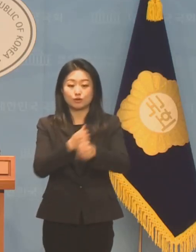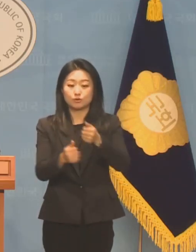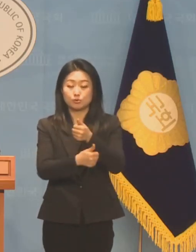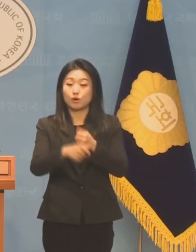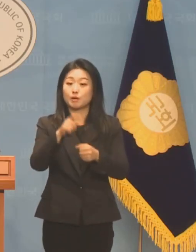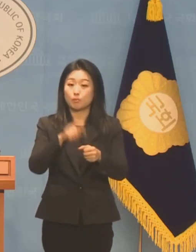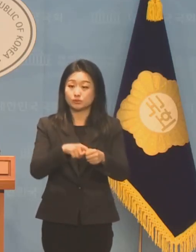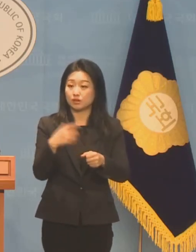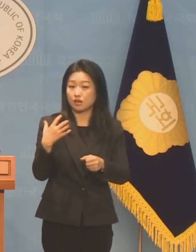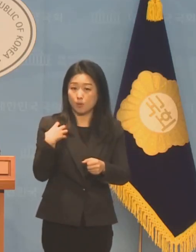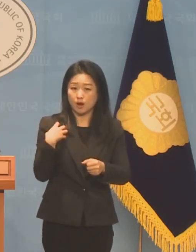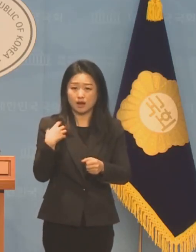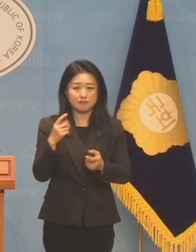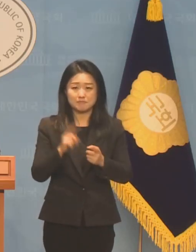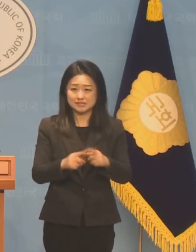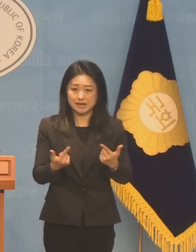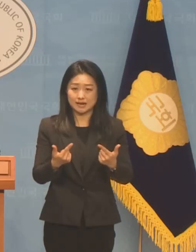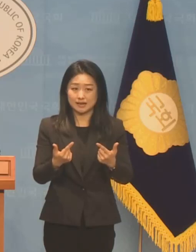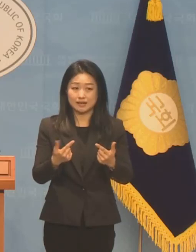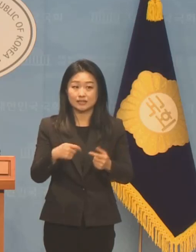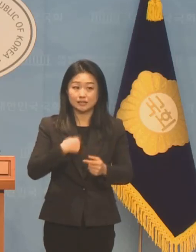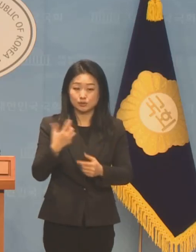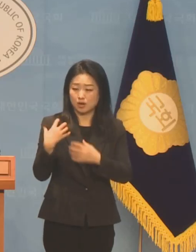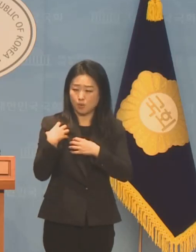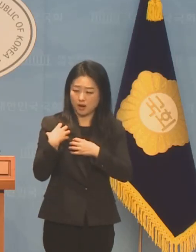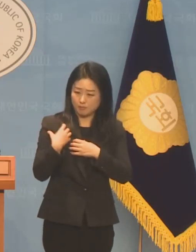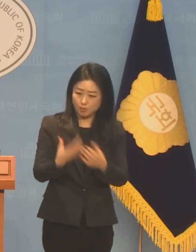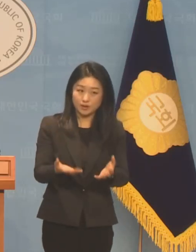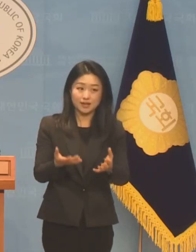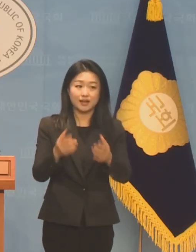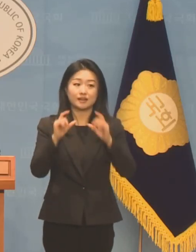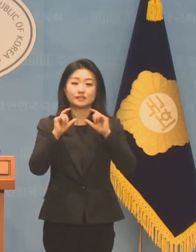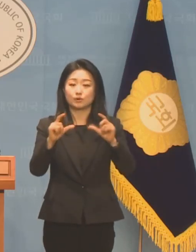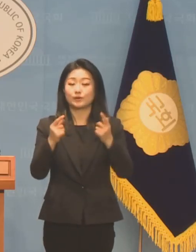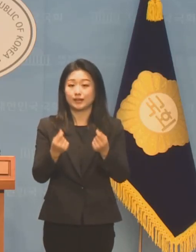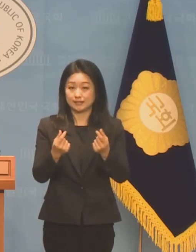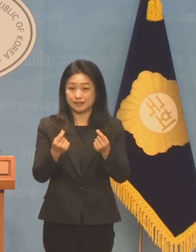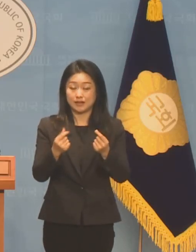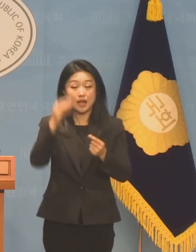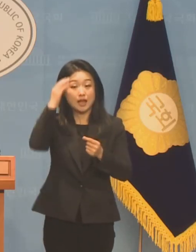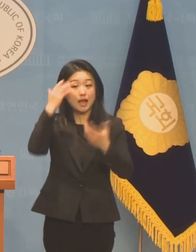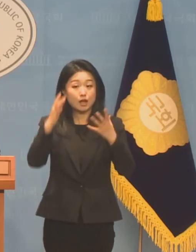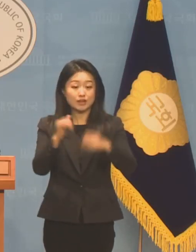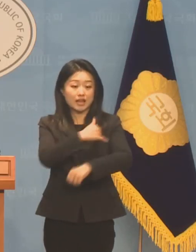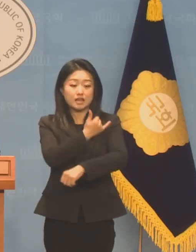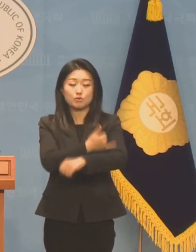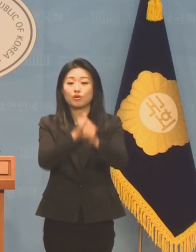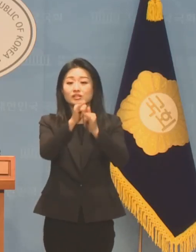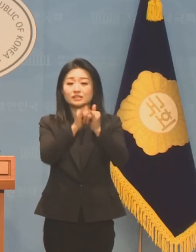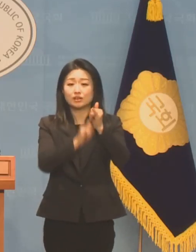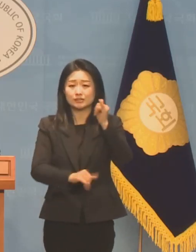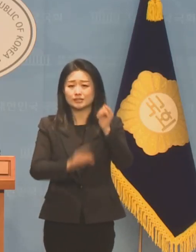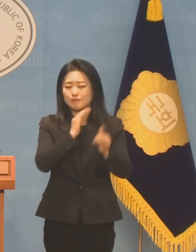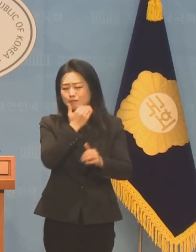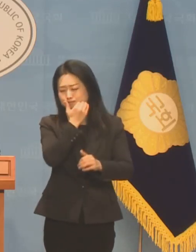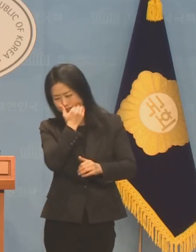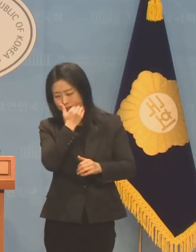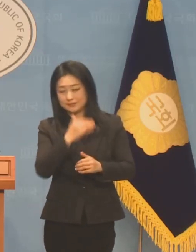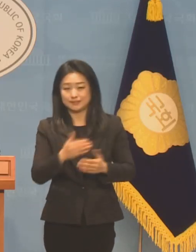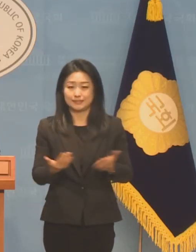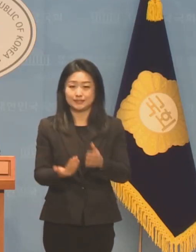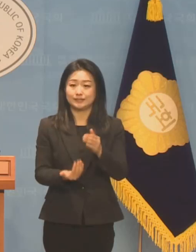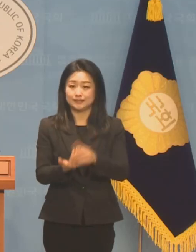목적과 역할을 부정하고 스스로 역할을 포기하겠다는 선언으로 대한민국의 인권 역사에 치욕적으로 오점을